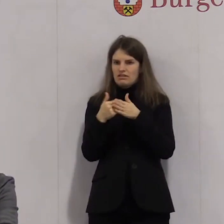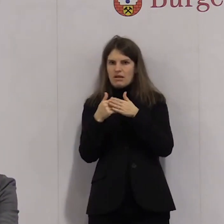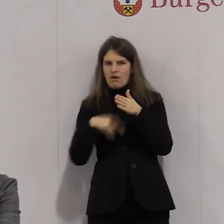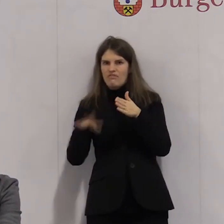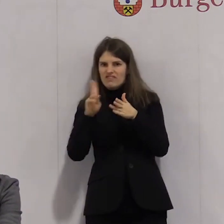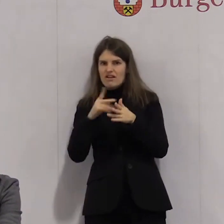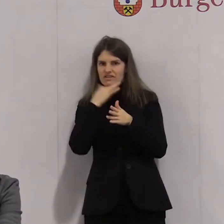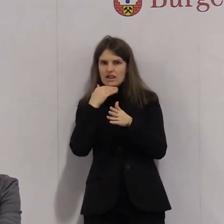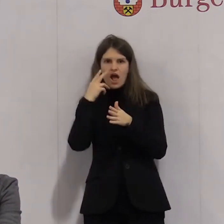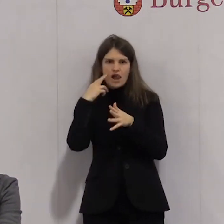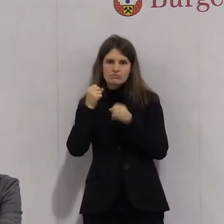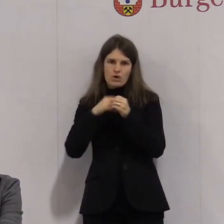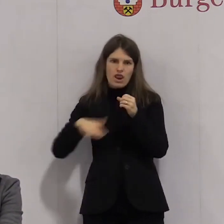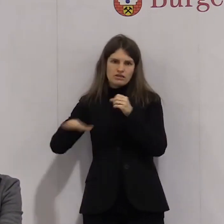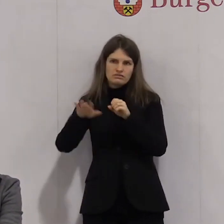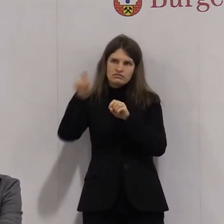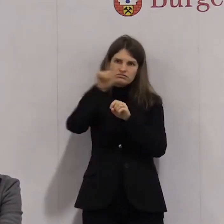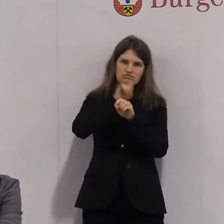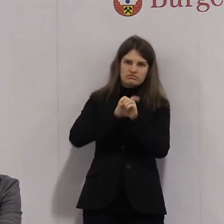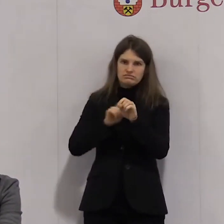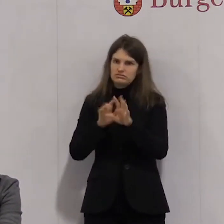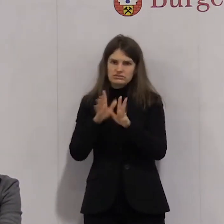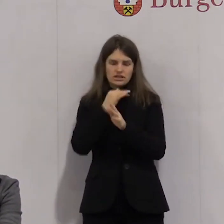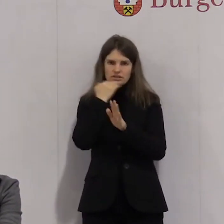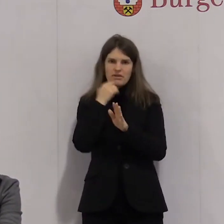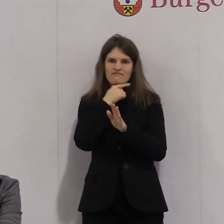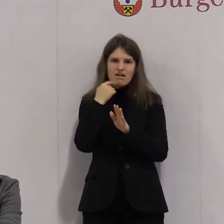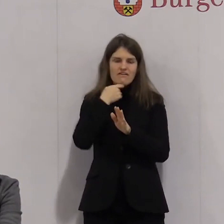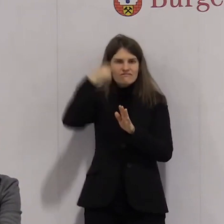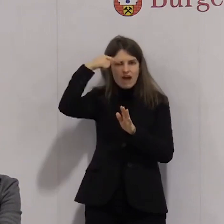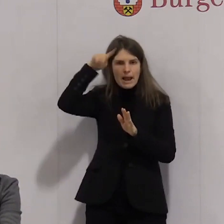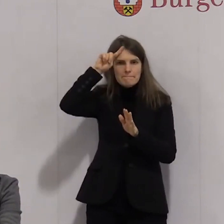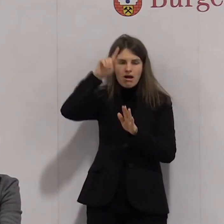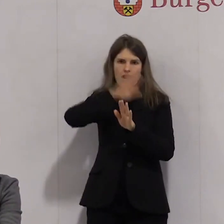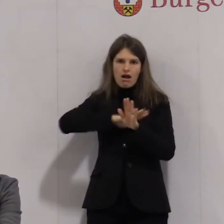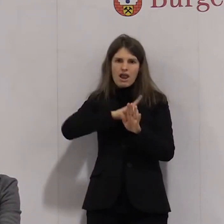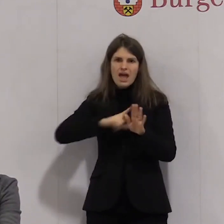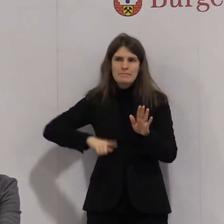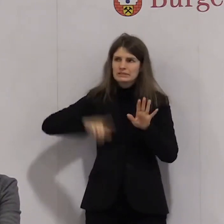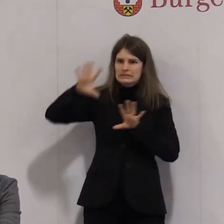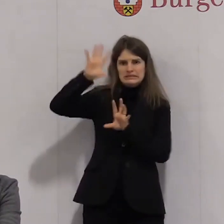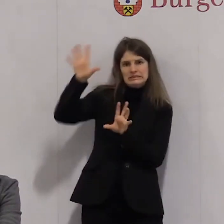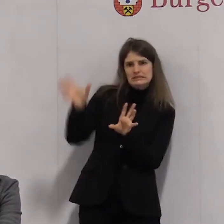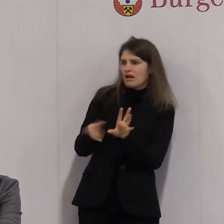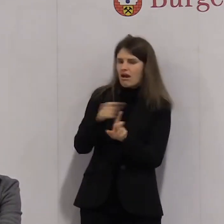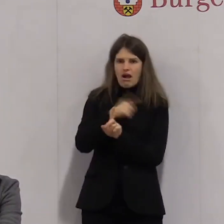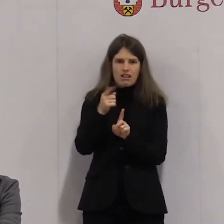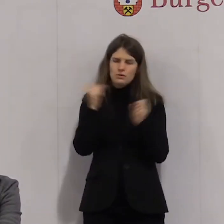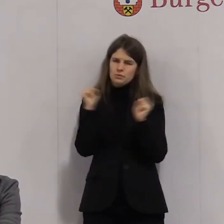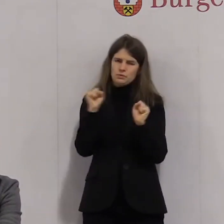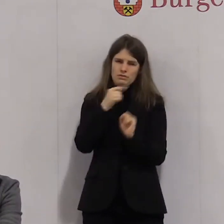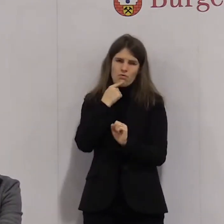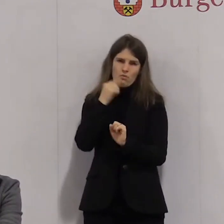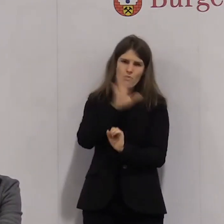befinden des altenburger land das lag der preis bei mailand der landkreis leipzig und nachbarn im